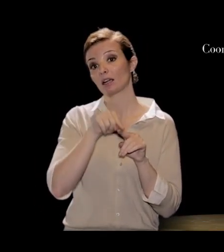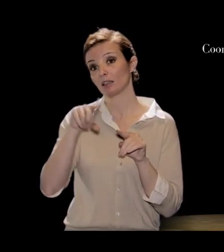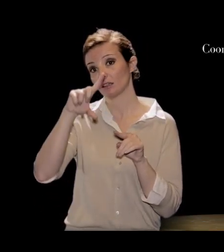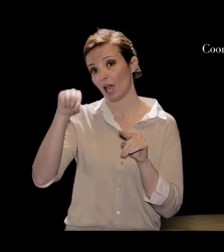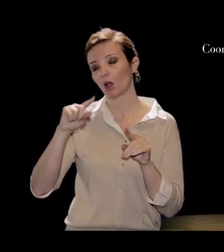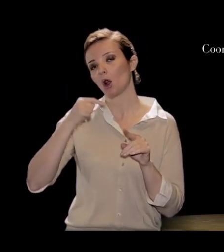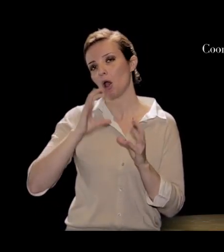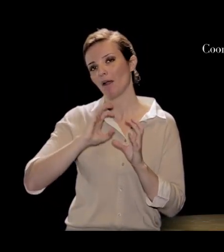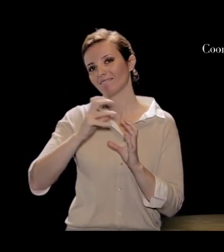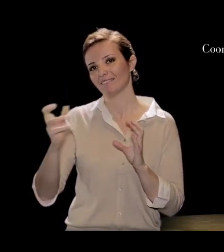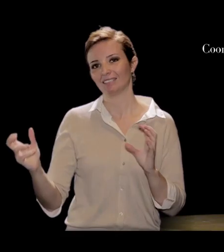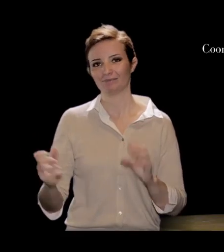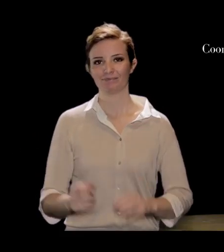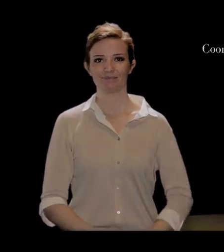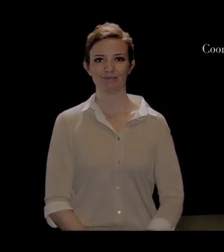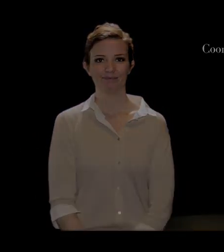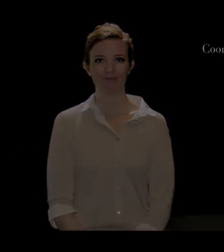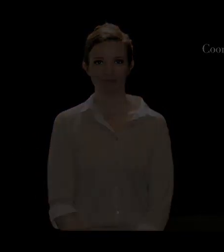rettangoli e qualsiasi.